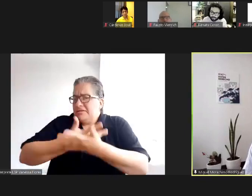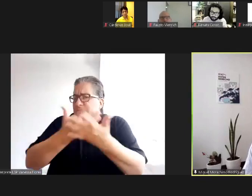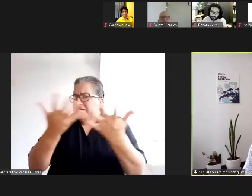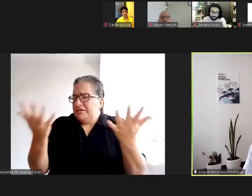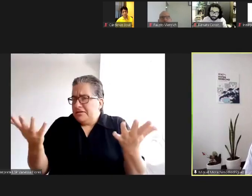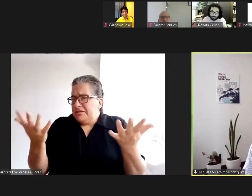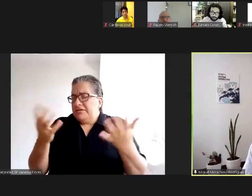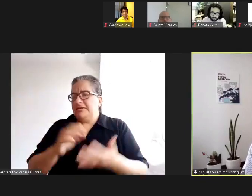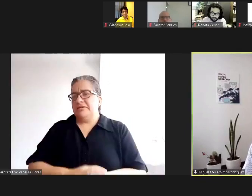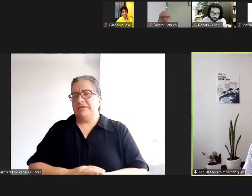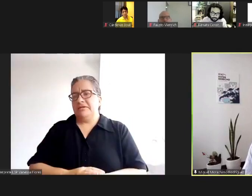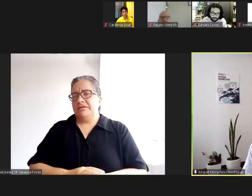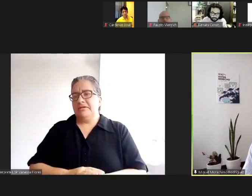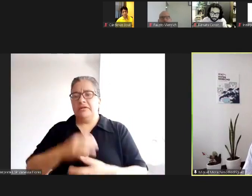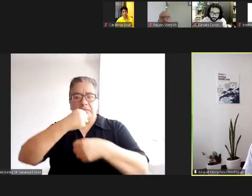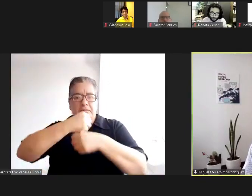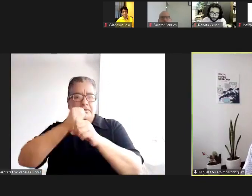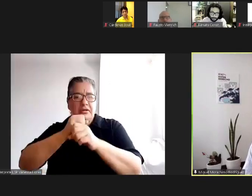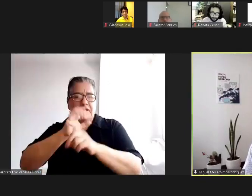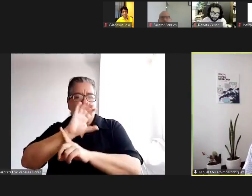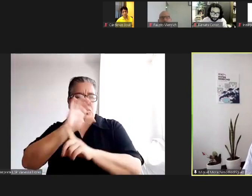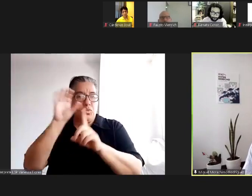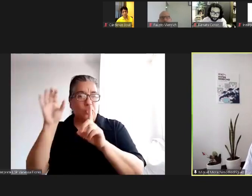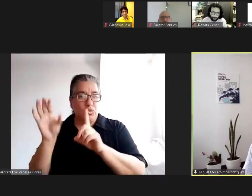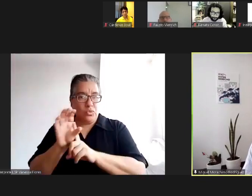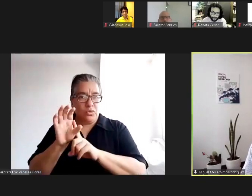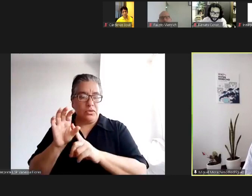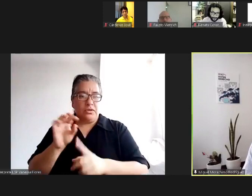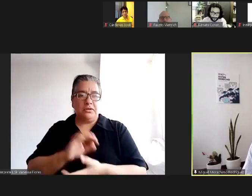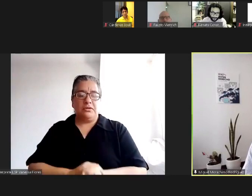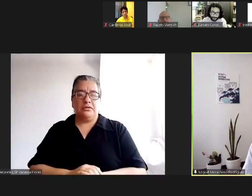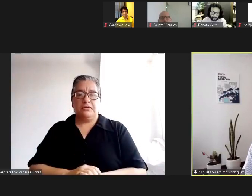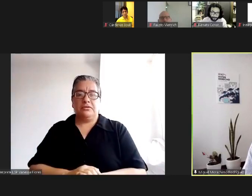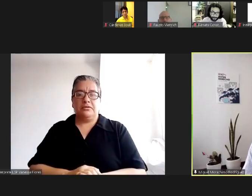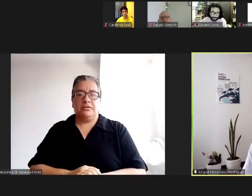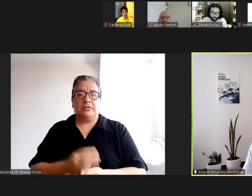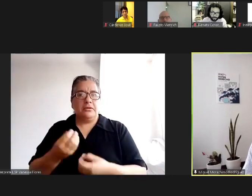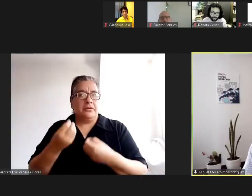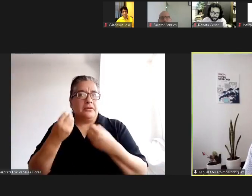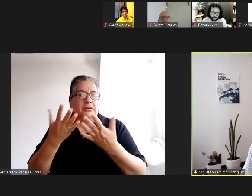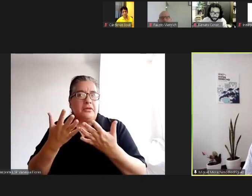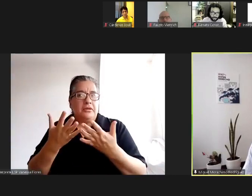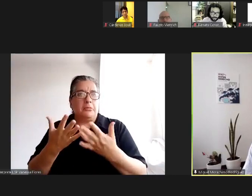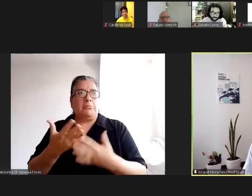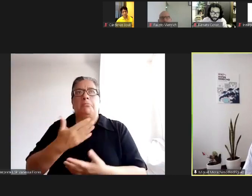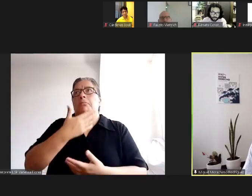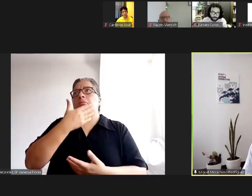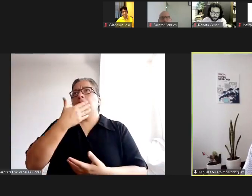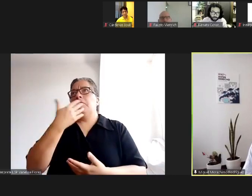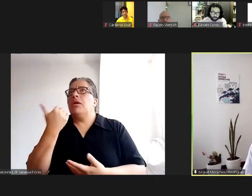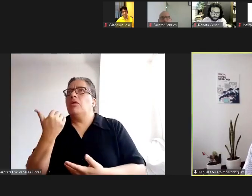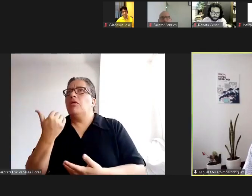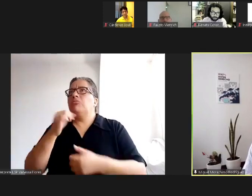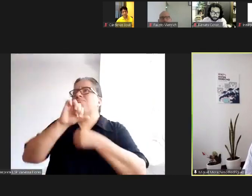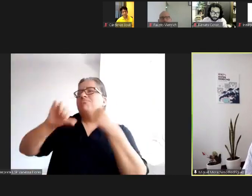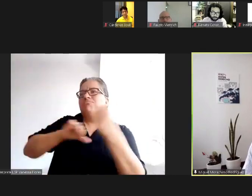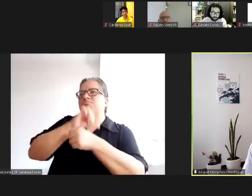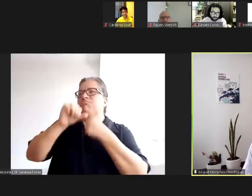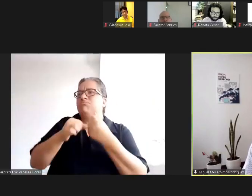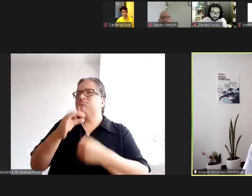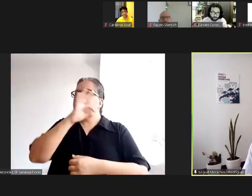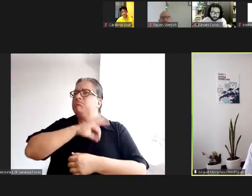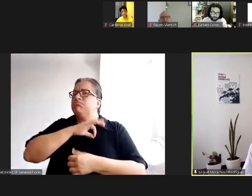crean cultura para cada vez generar un entorno más rico de bienes culturales accesibles,